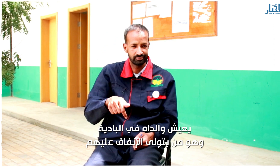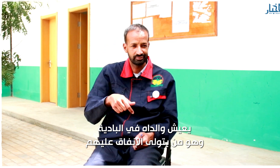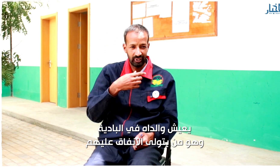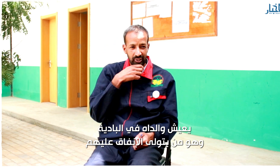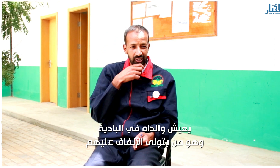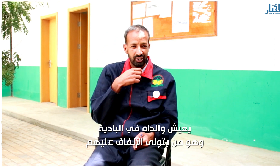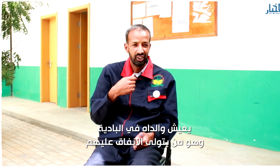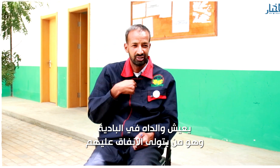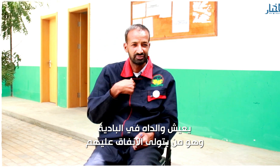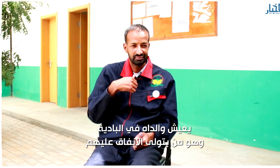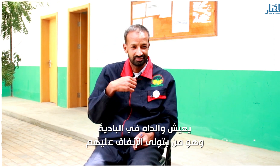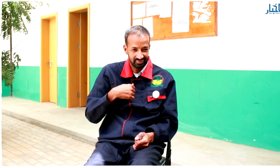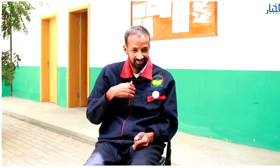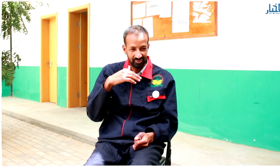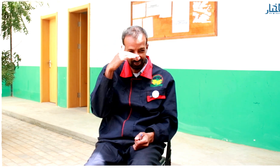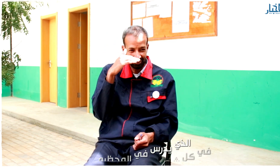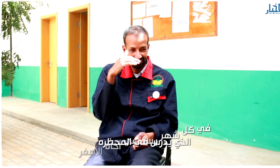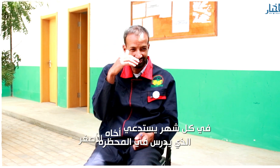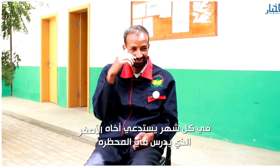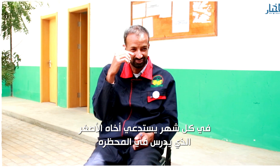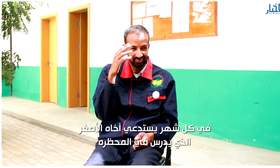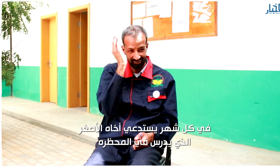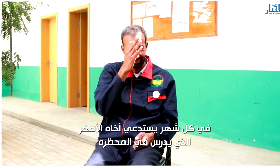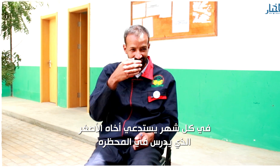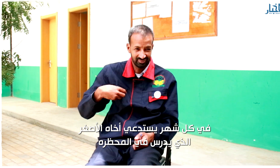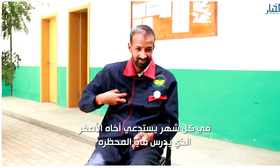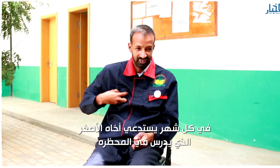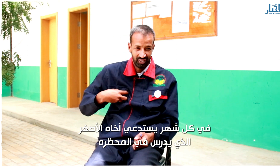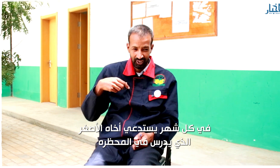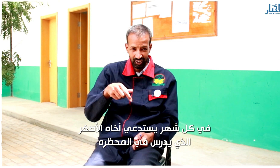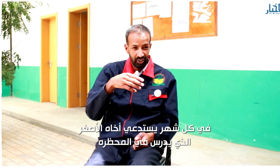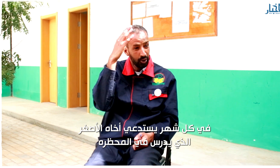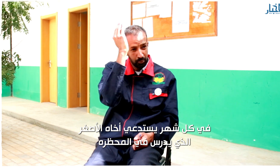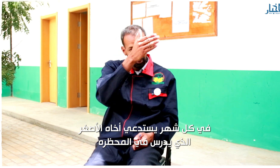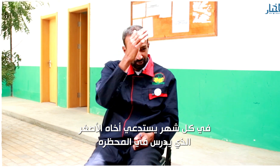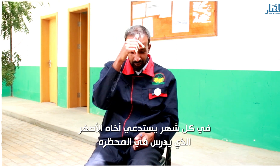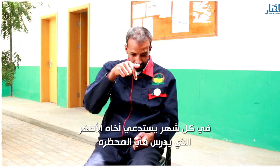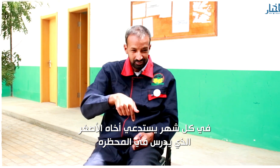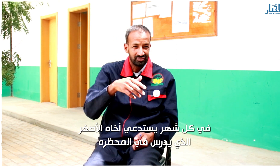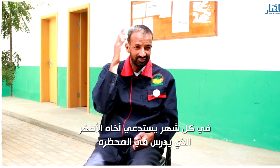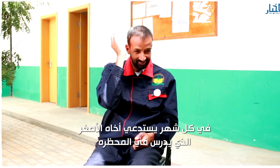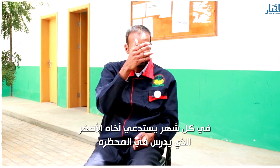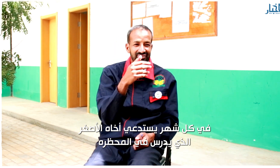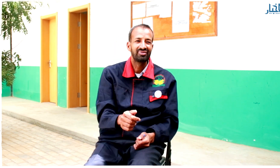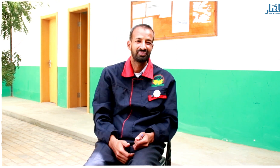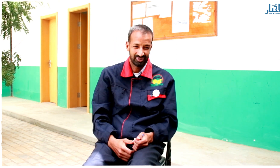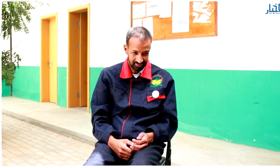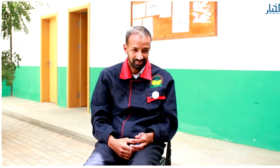والاول مسير له كل شهر ما شاء الله احنا شاهدين لي تبع لي اخوه اصغر منه يقرا محاره يجي هو